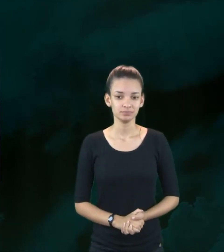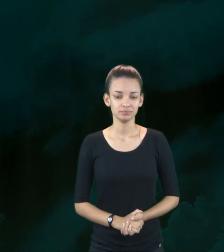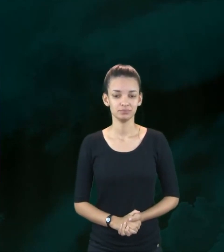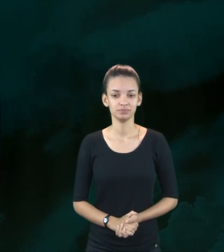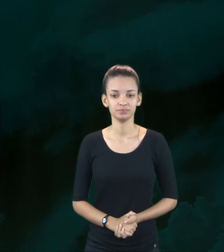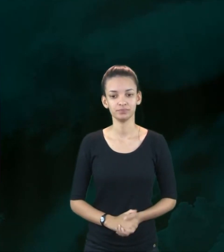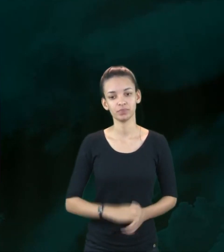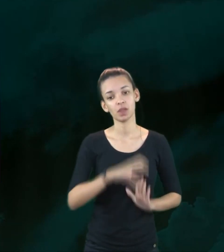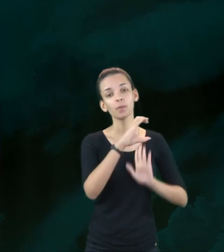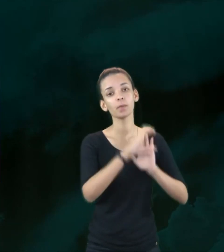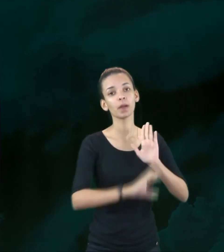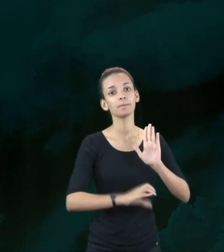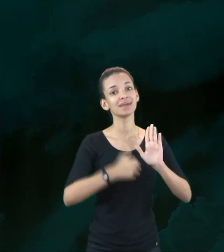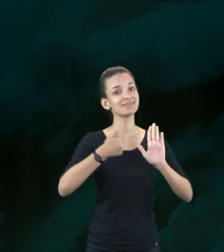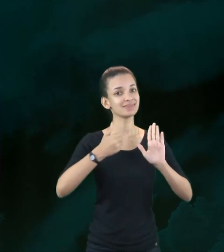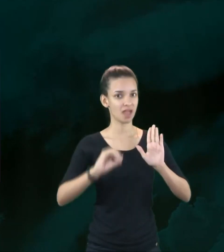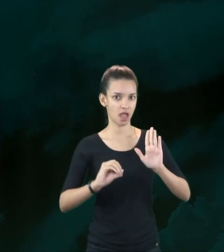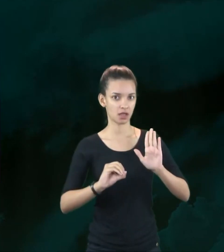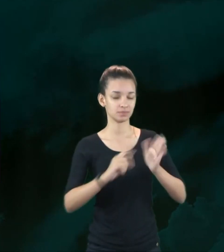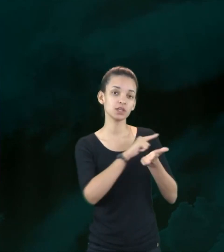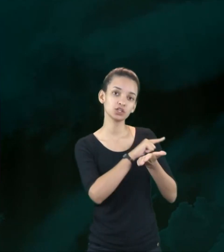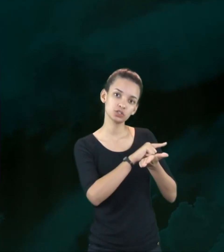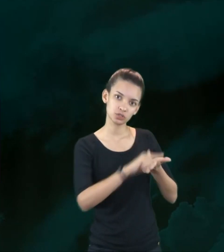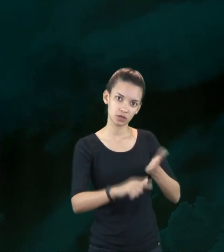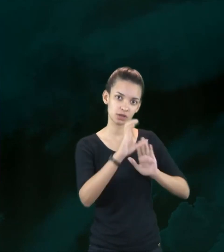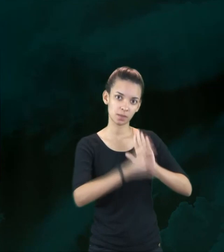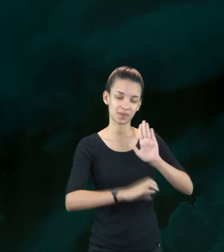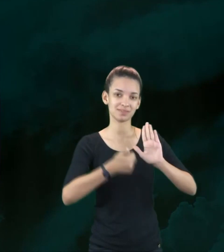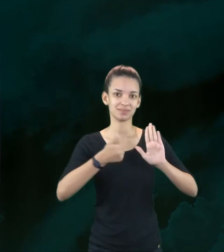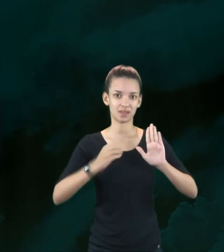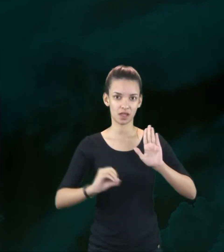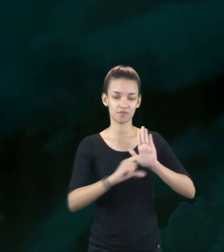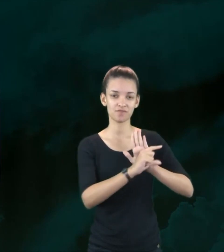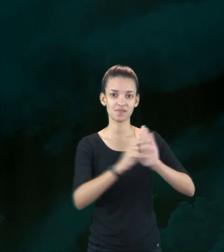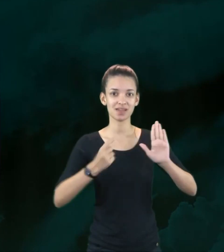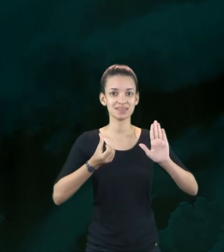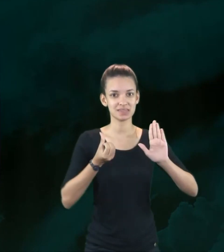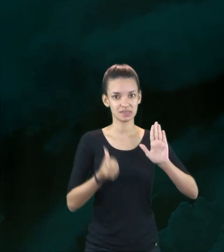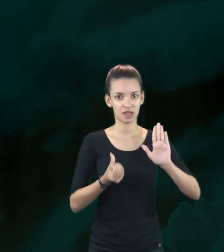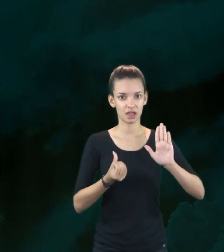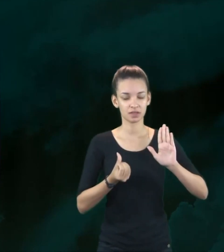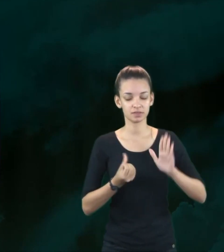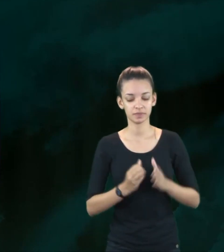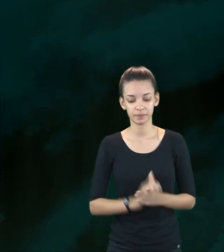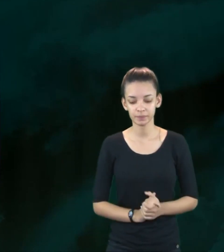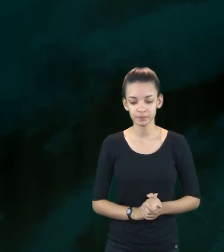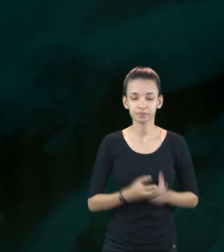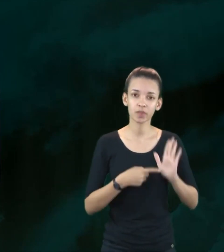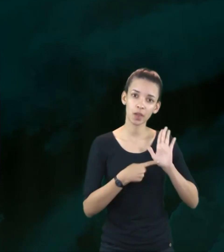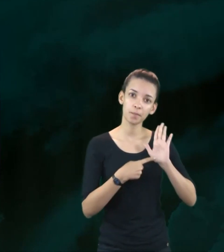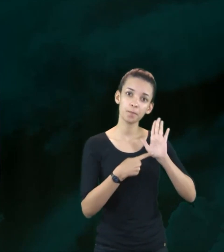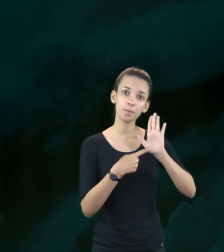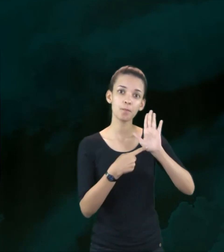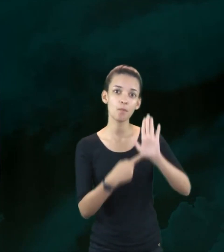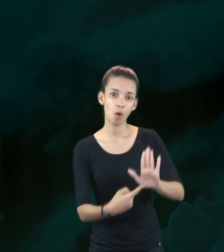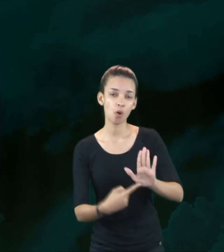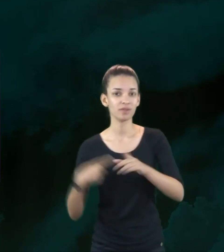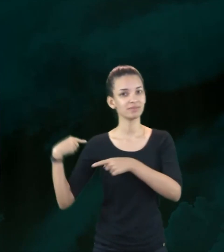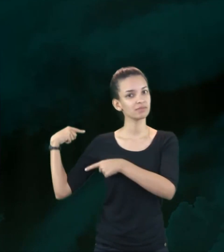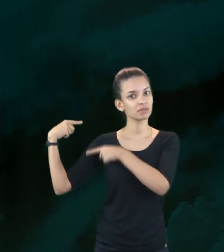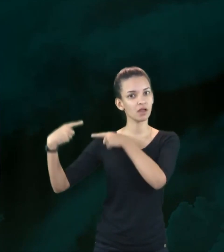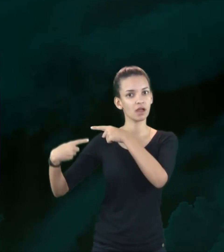mostra, do versículo 6 em diante, mostra a descendência de